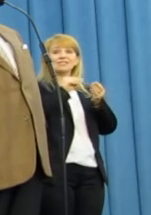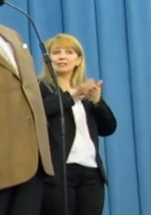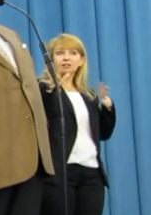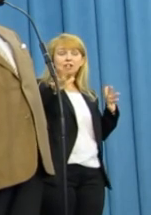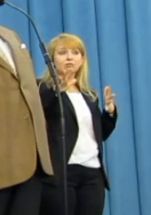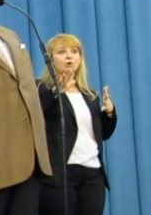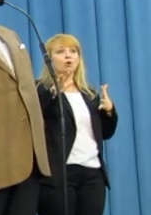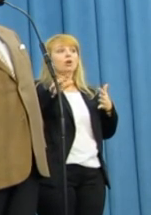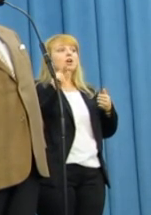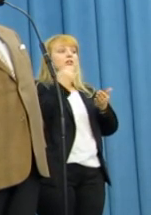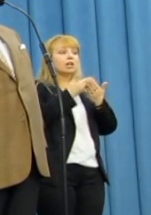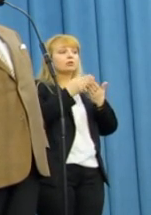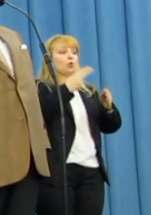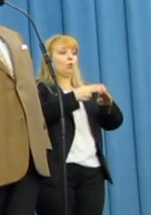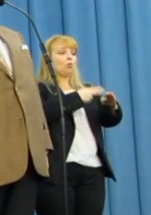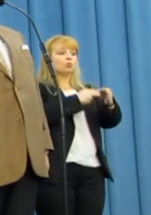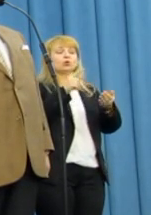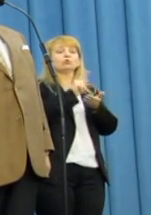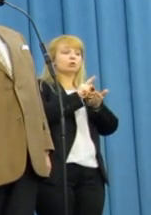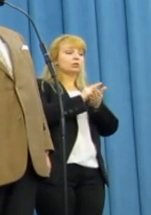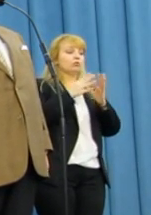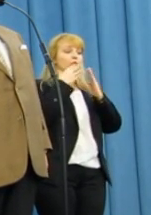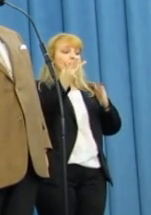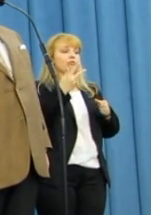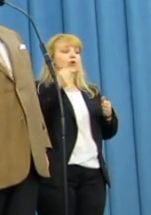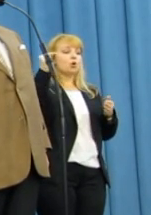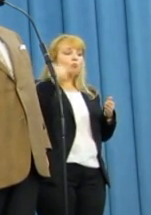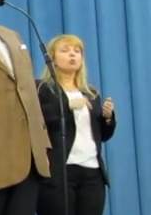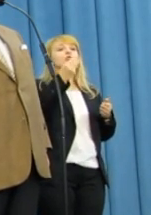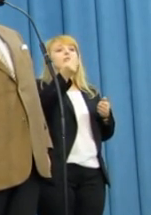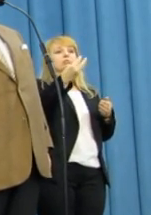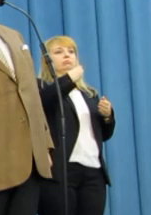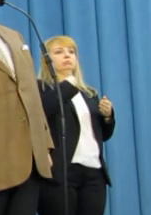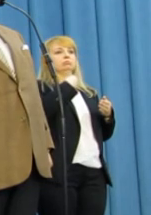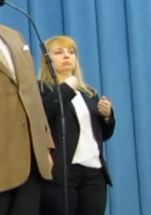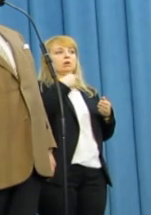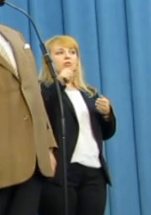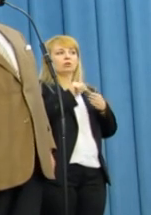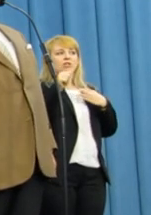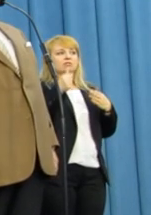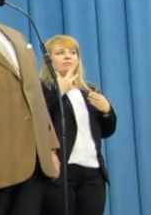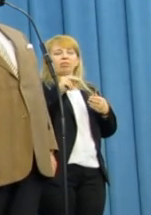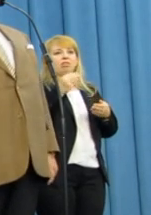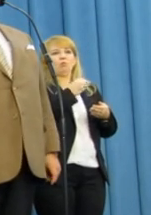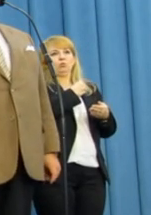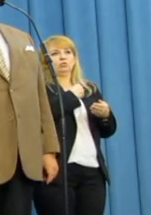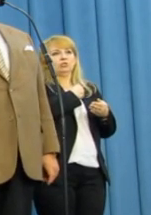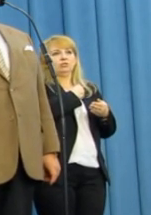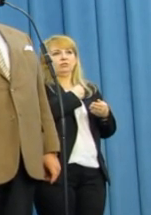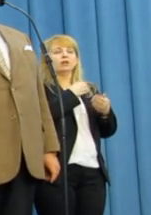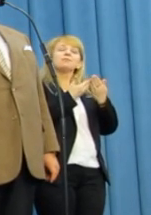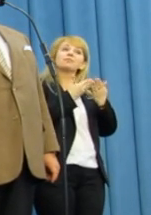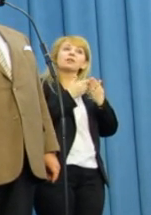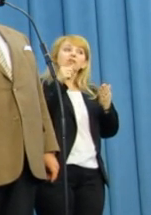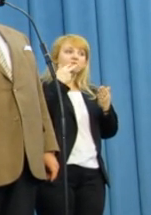wobec braku ustawy o pomocy prawnej dla osób najuboższych, bo ta ustawa, jak wiecie państwo, nie może być od lat uchwalona, mimo że